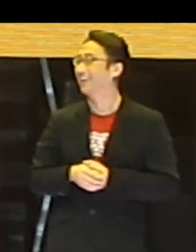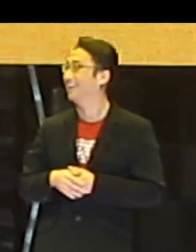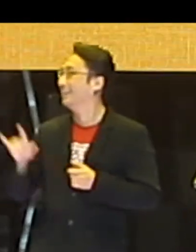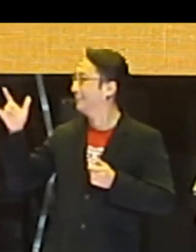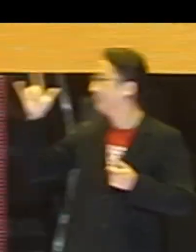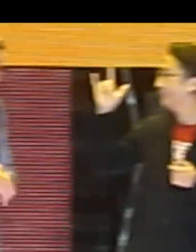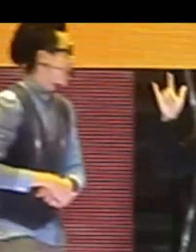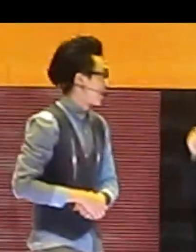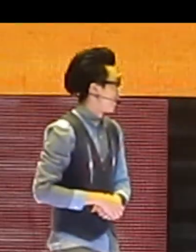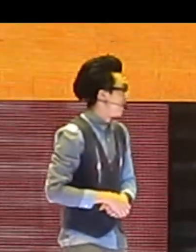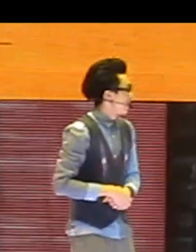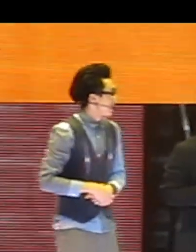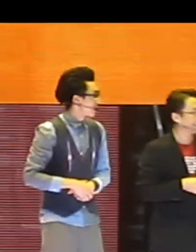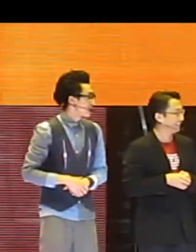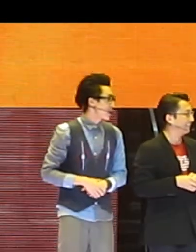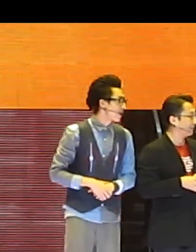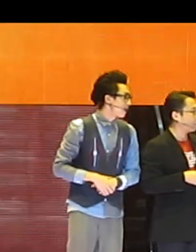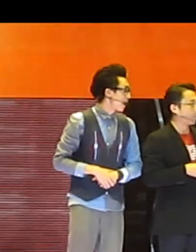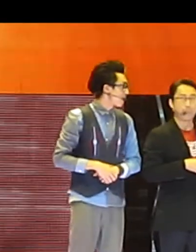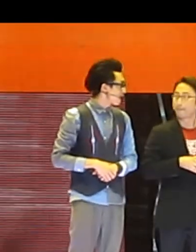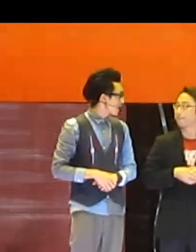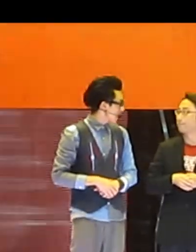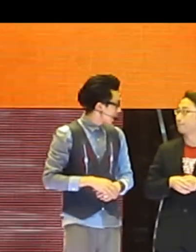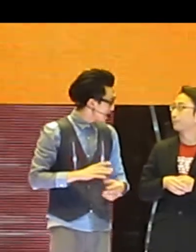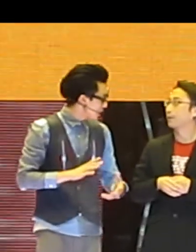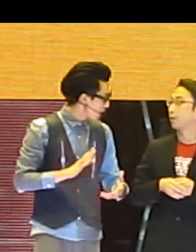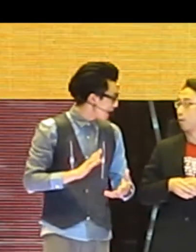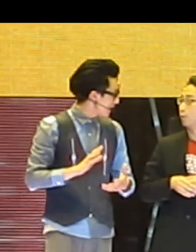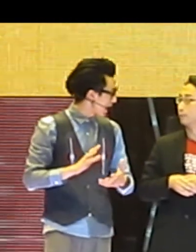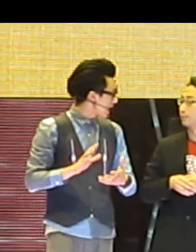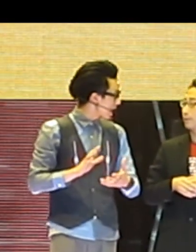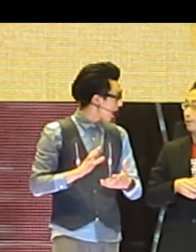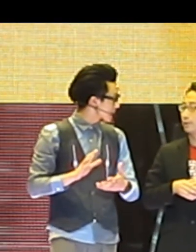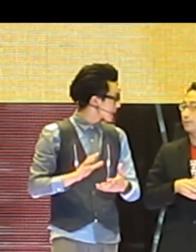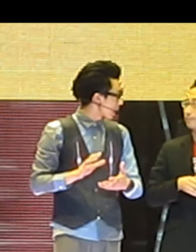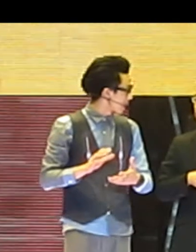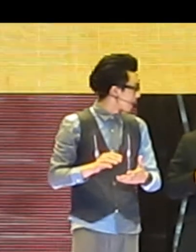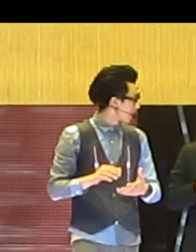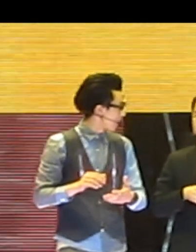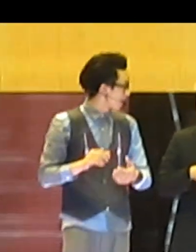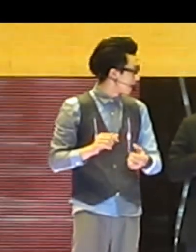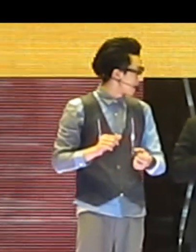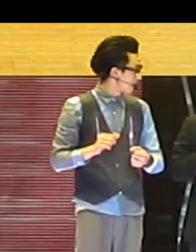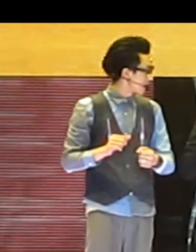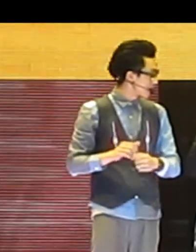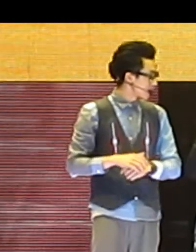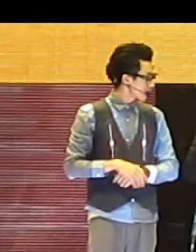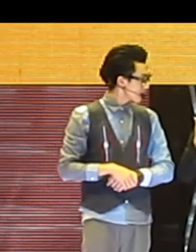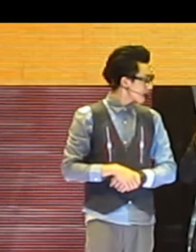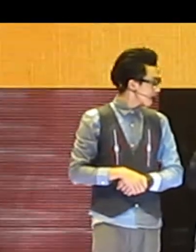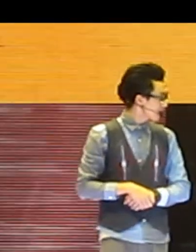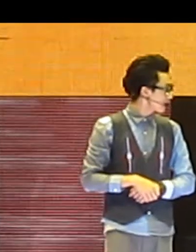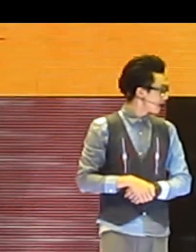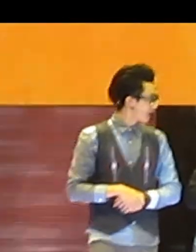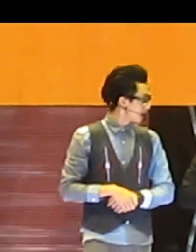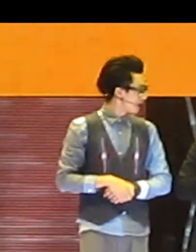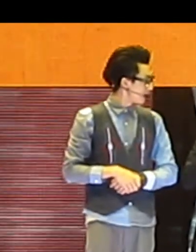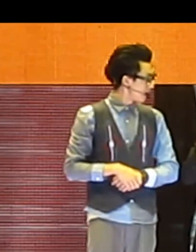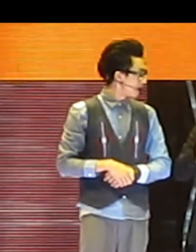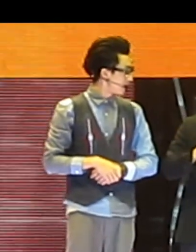呢個急手令嚟喎。係，我哋慢慢分析下，咦，最尾李嘉誠 係。咁你通常俾阿李生有個